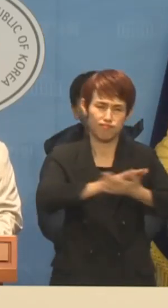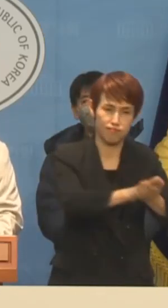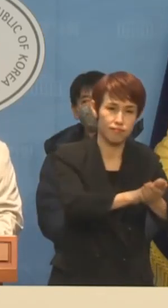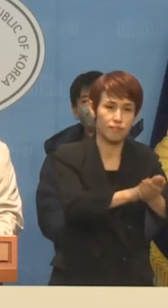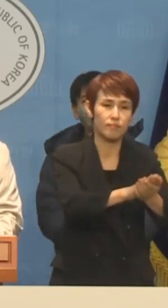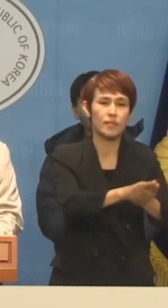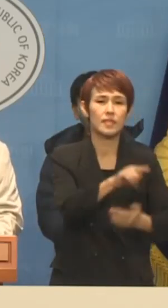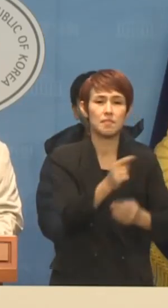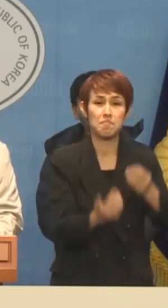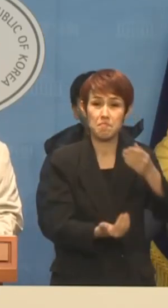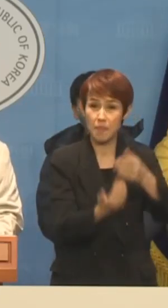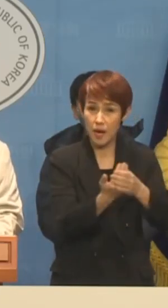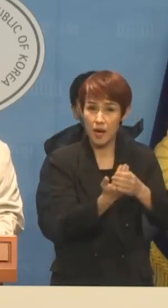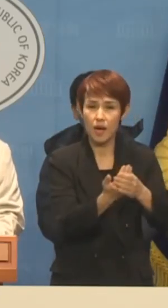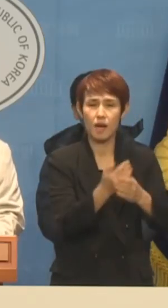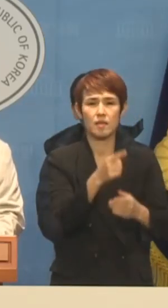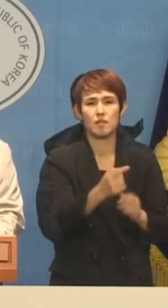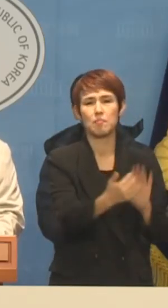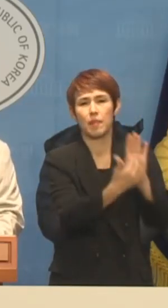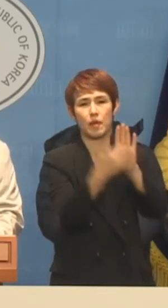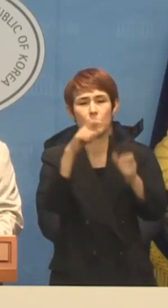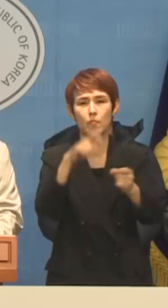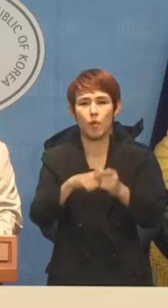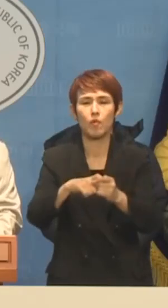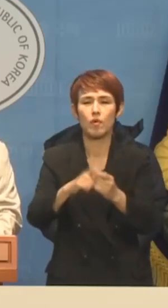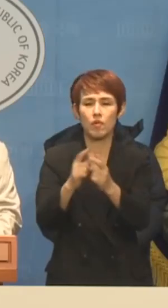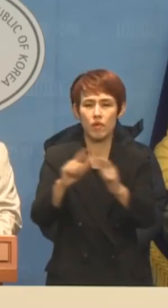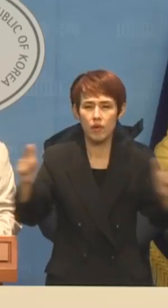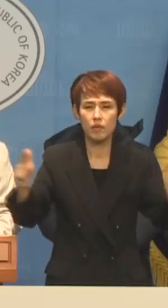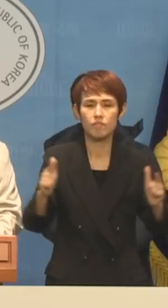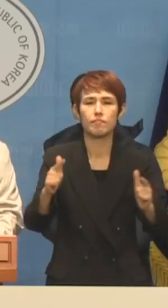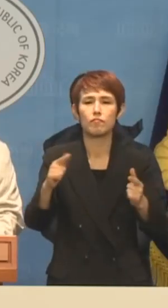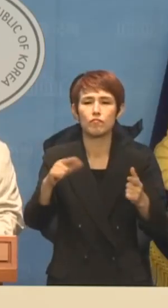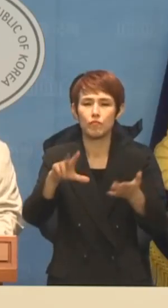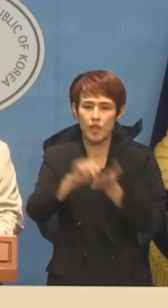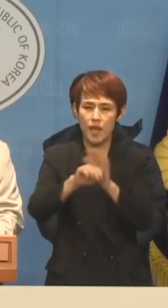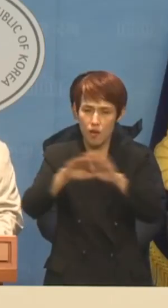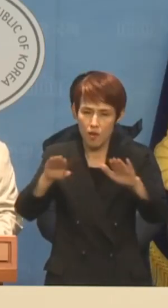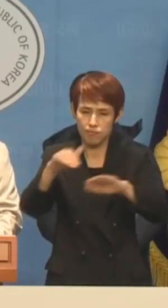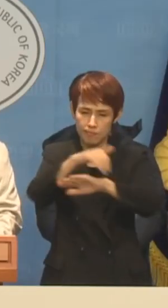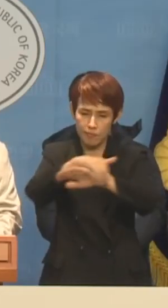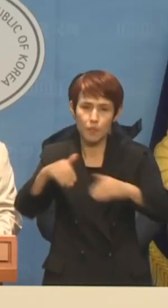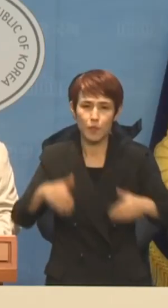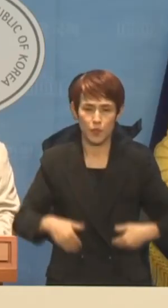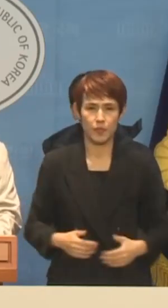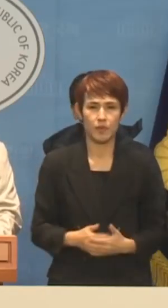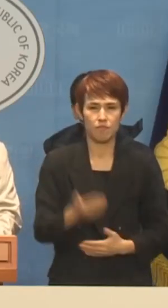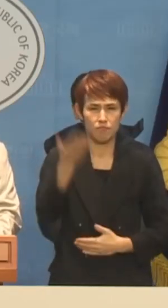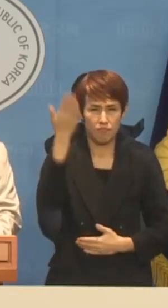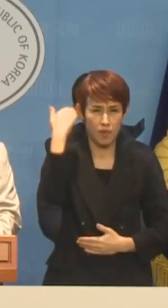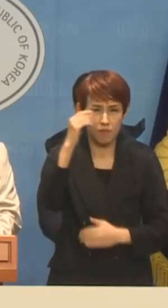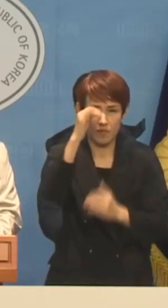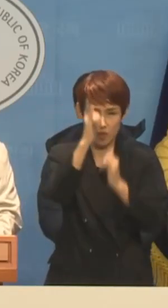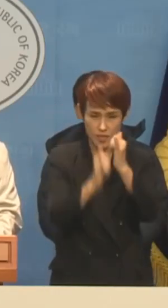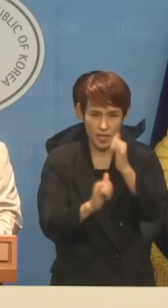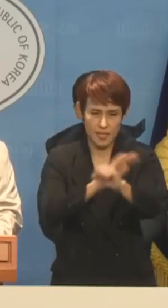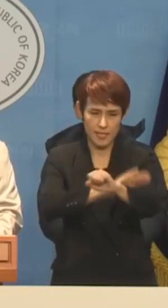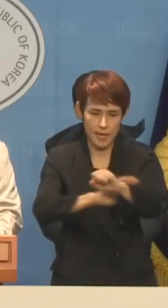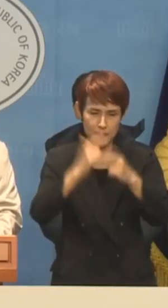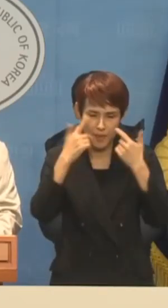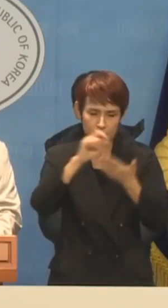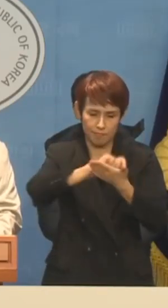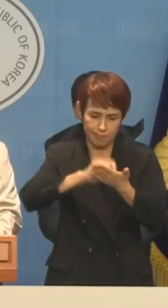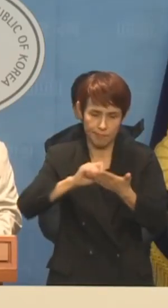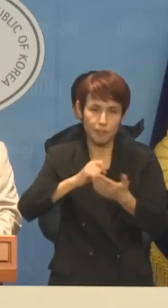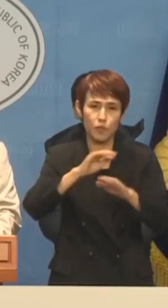방지하기 위한 국가의 체계적이고 포괄적인 대책 수립에 나서야 합니다. 과거의 비극을 정확히 기록하고 교육하여